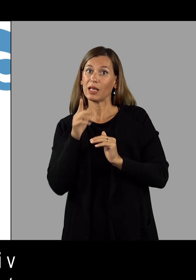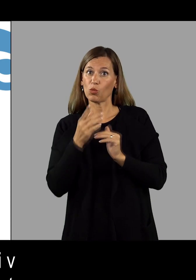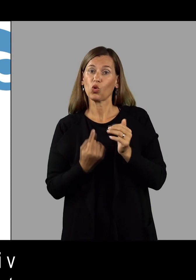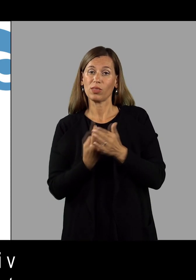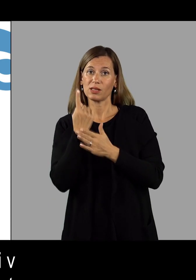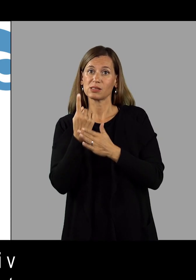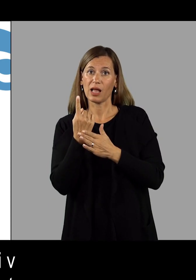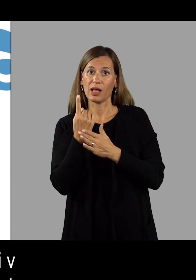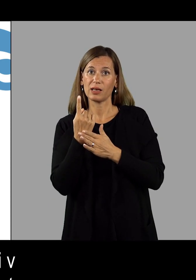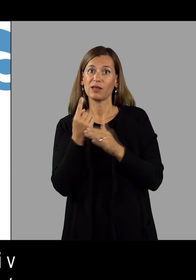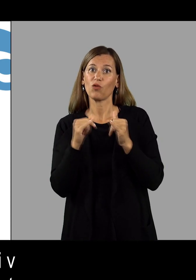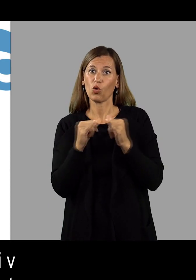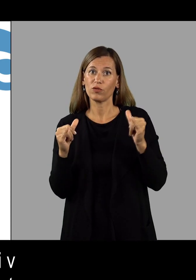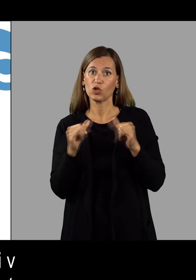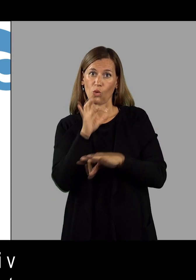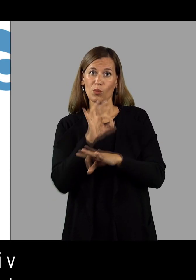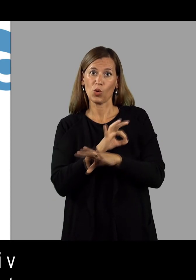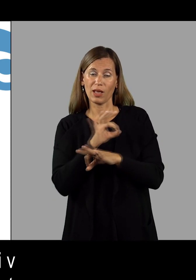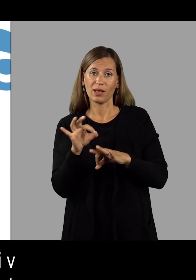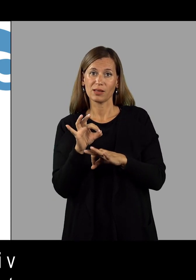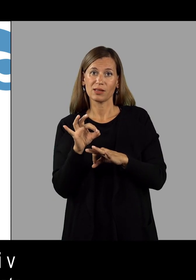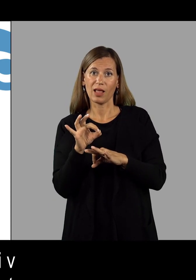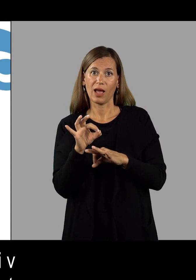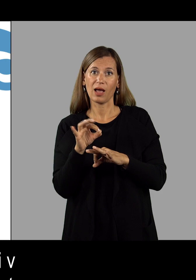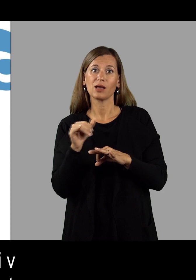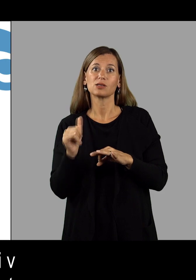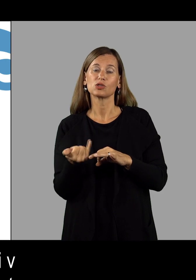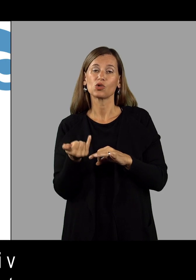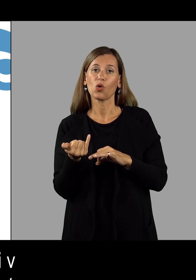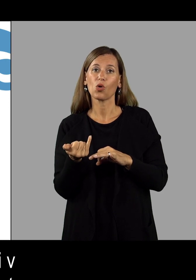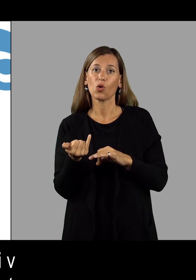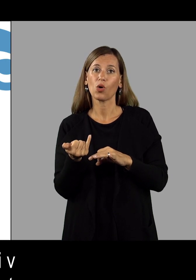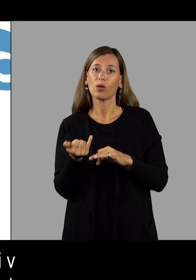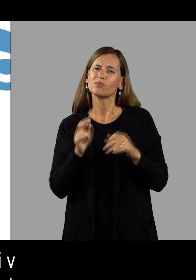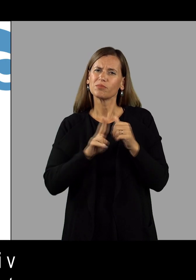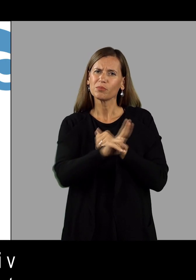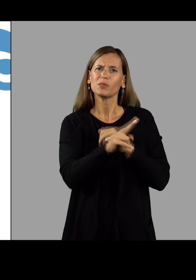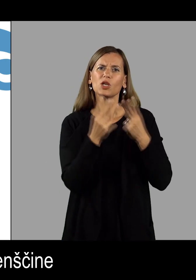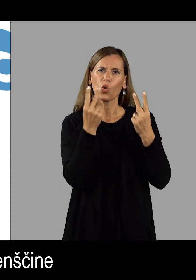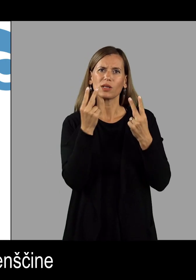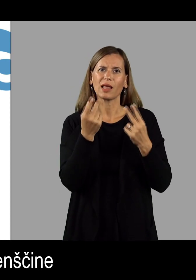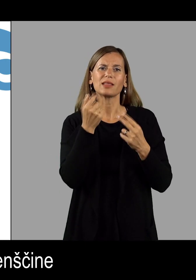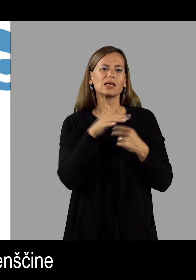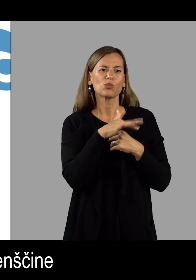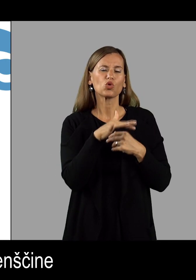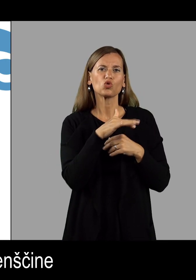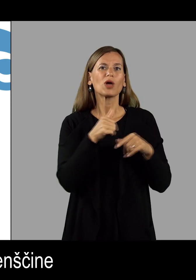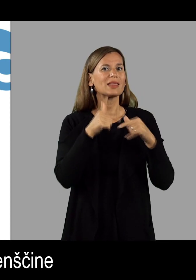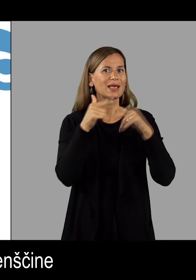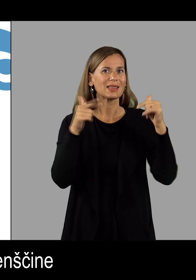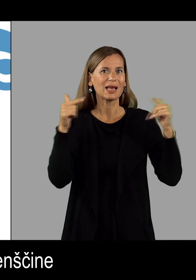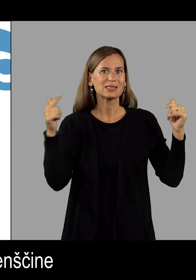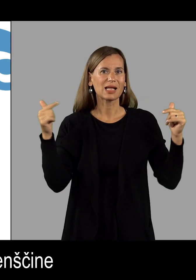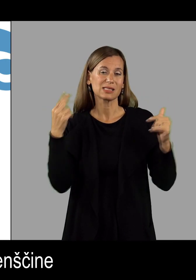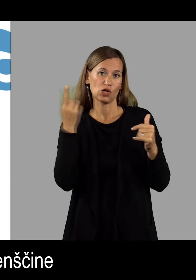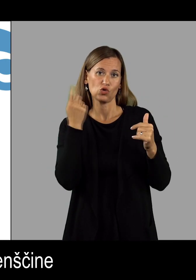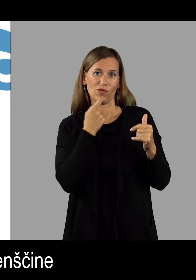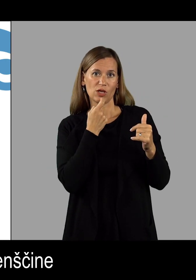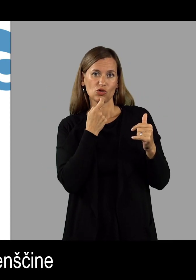Predmet sofinanciranja je izvajanje večletnega raziskovalno-razvojnega projekta za gradnjo jezikovnih virov